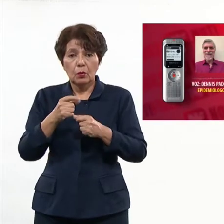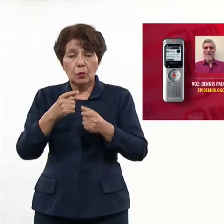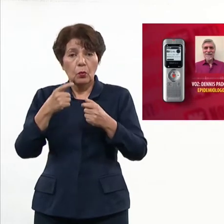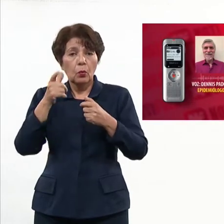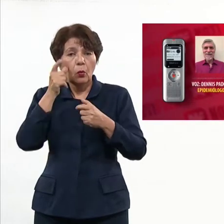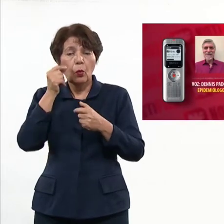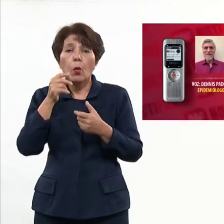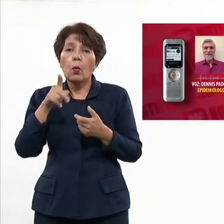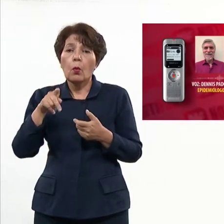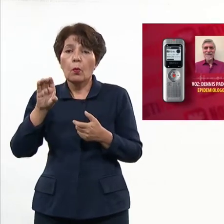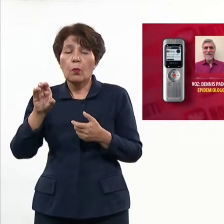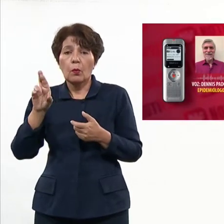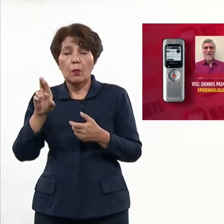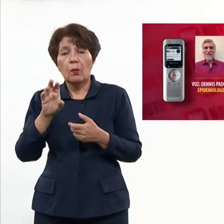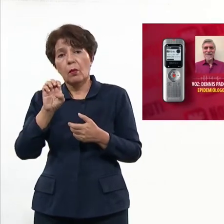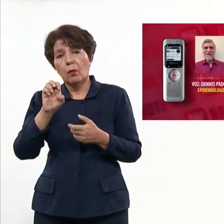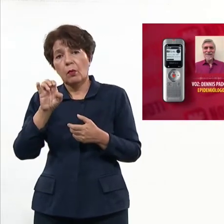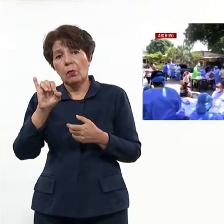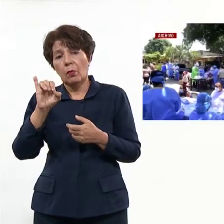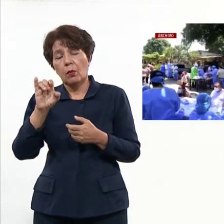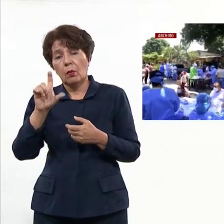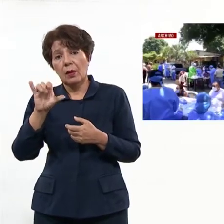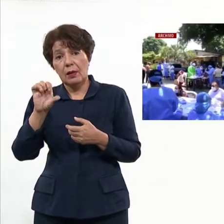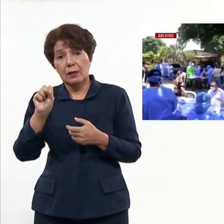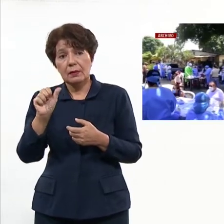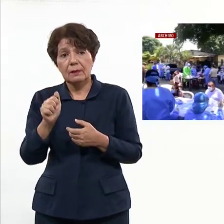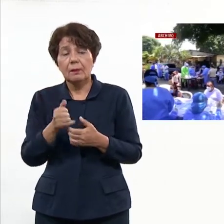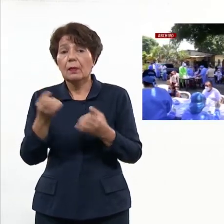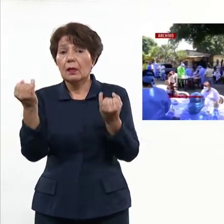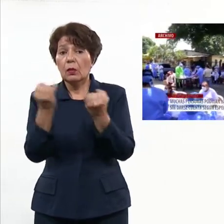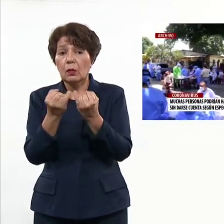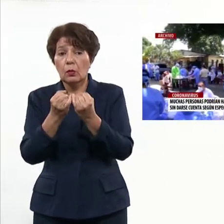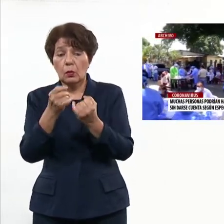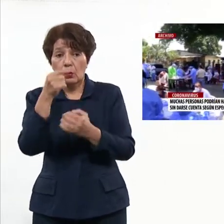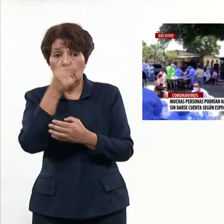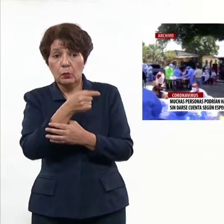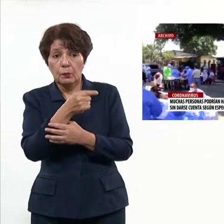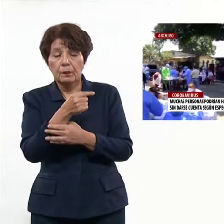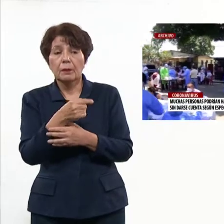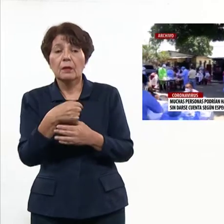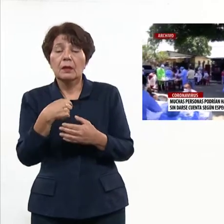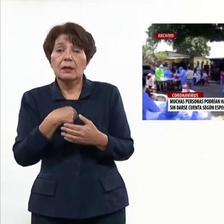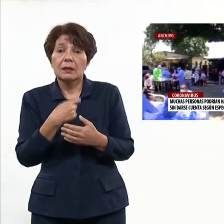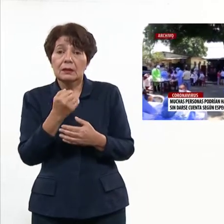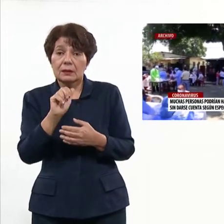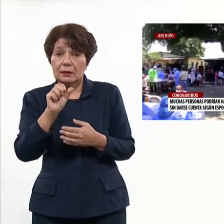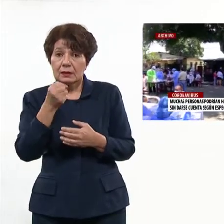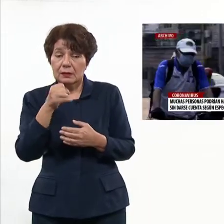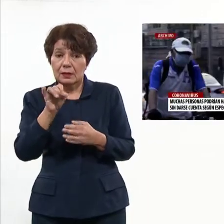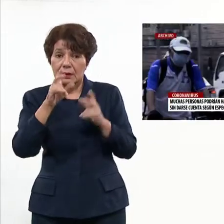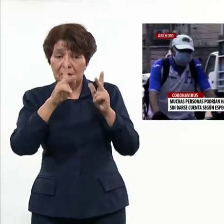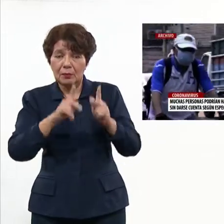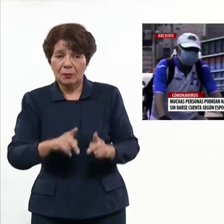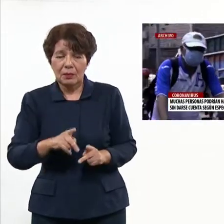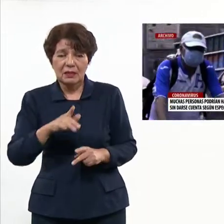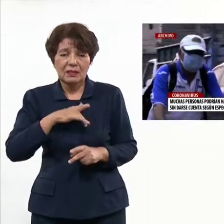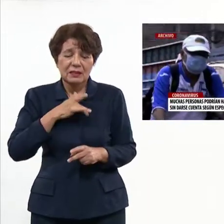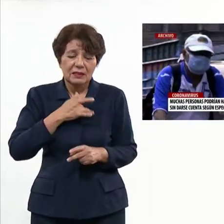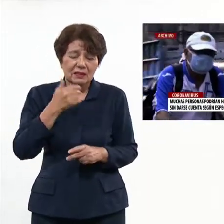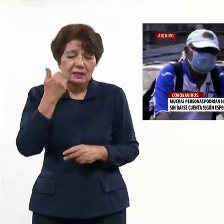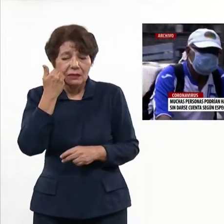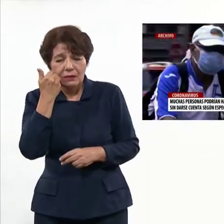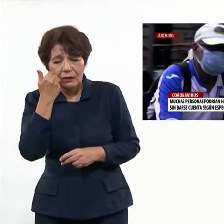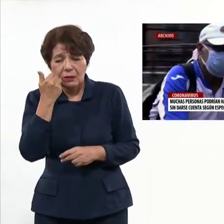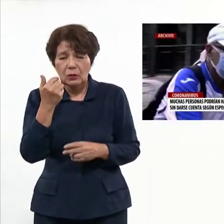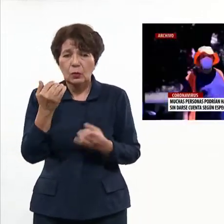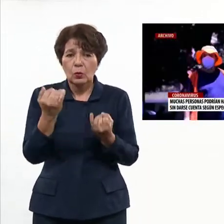o haciendo la prueba de elisa de anticuerpos al igual el epidemiólogo detalla que si la persona tuvo algunos síntomas que se asemejan a la